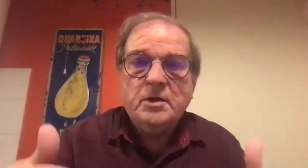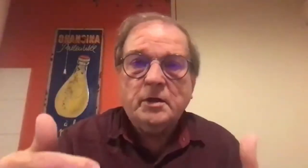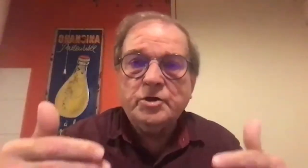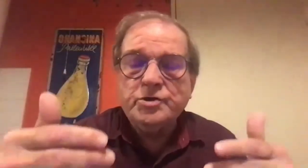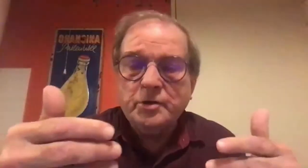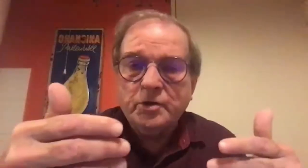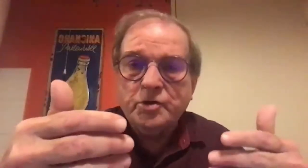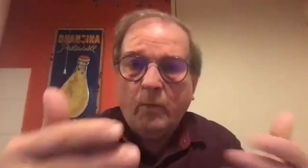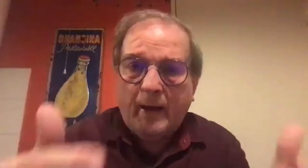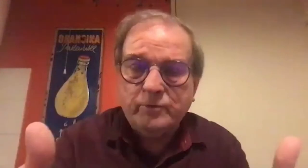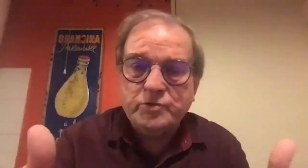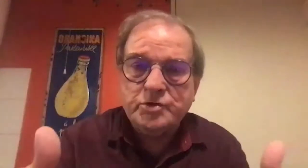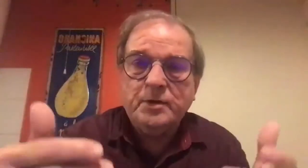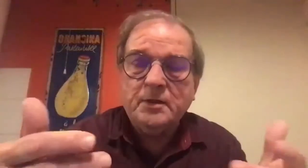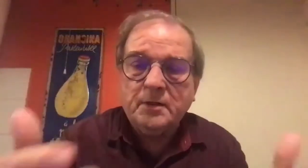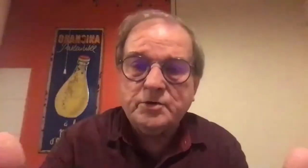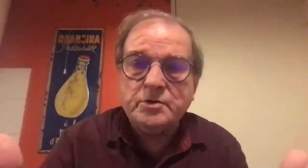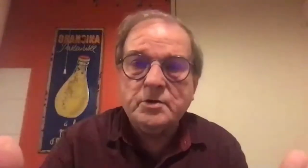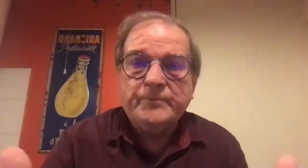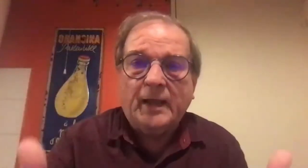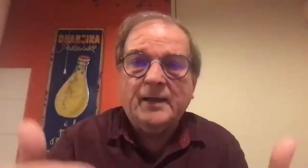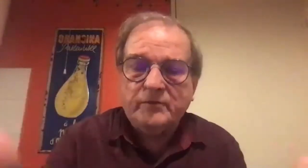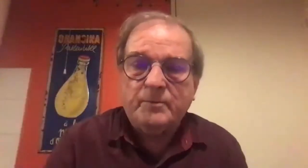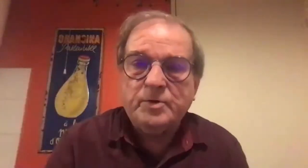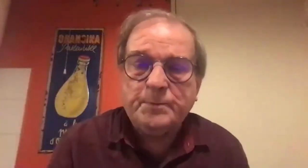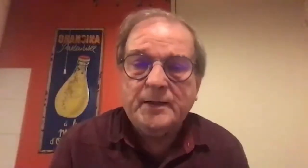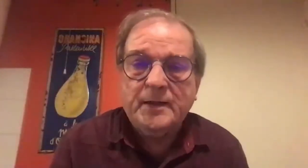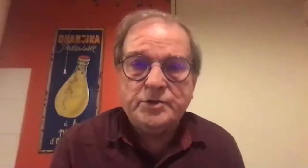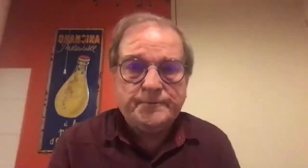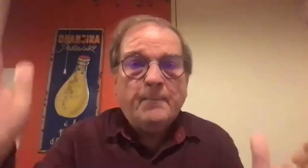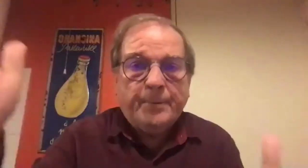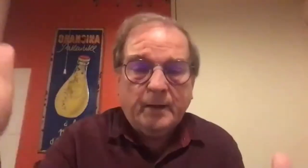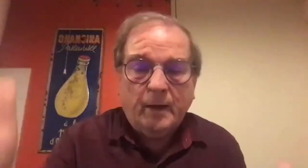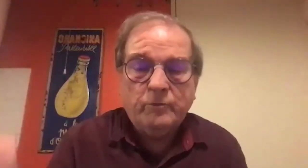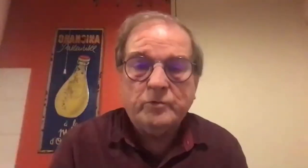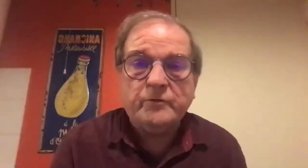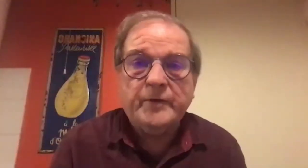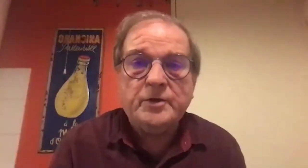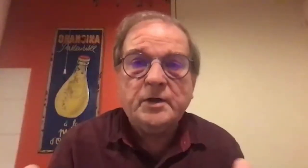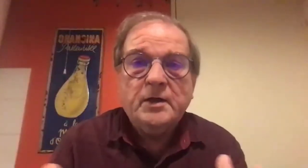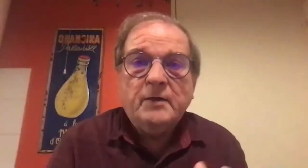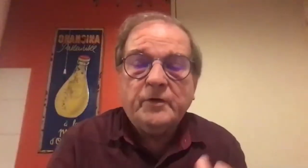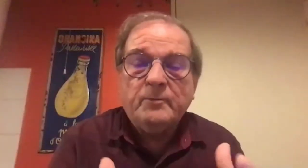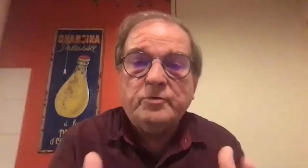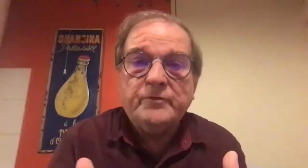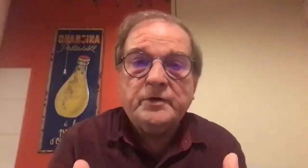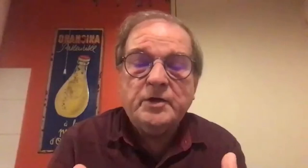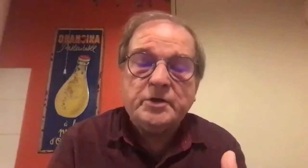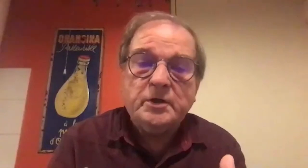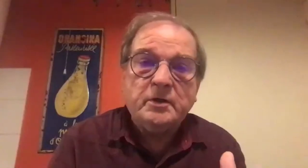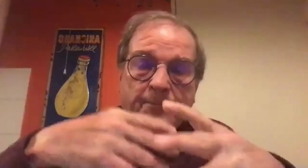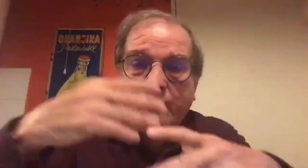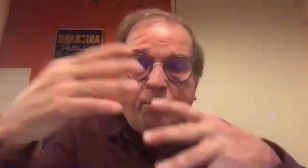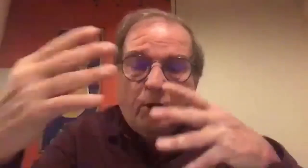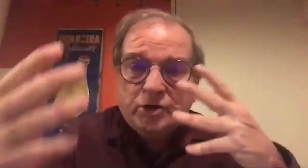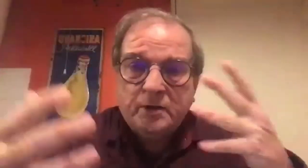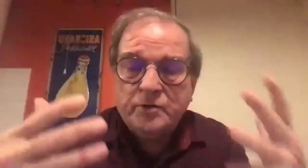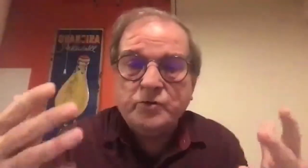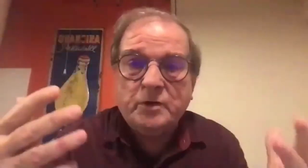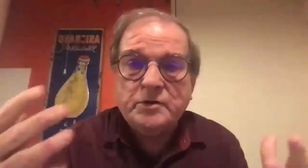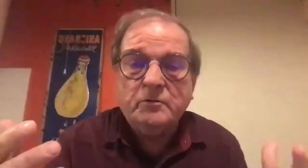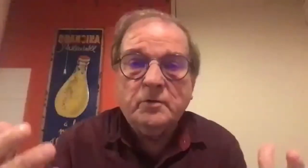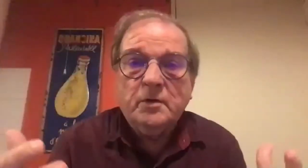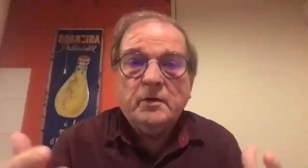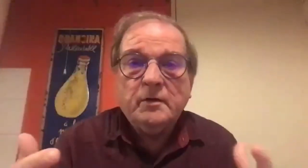materiais e de quadros de militantes relativamente experientes pela União Soviética, fica muito evidente que a proposta